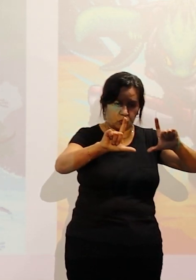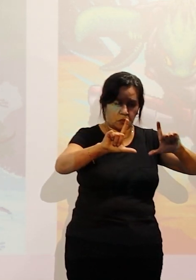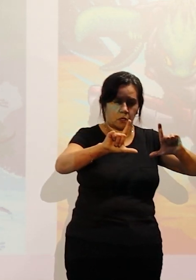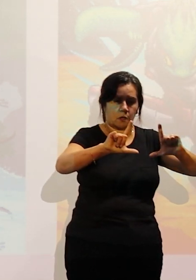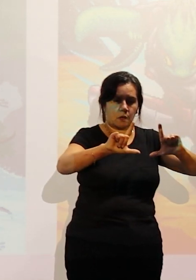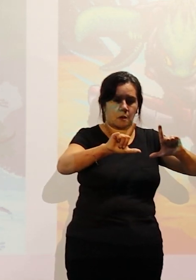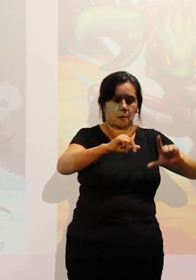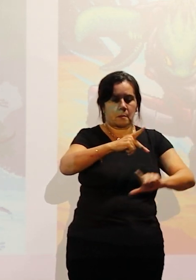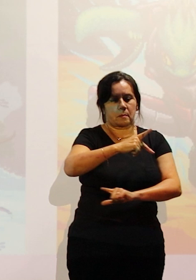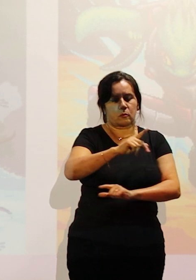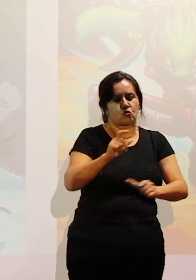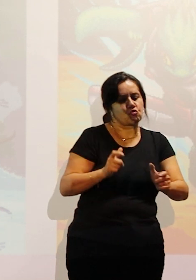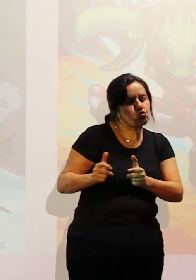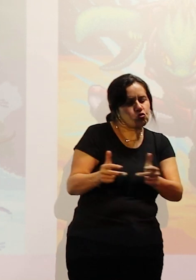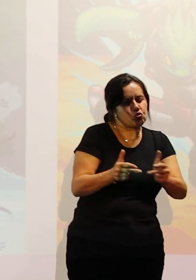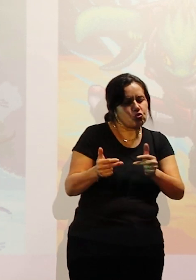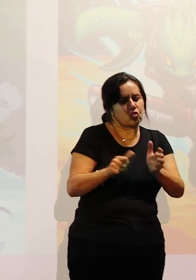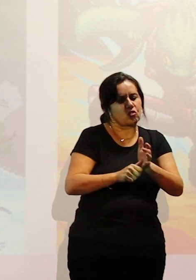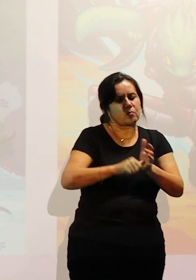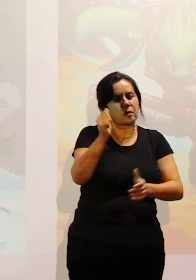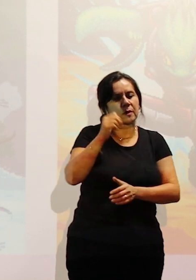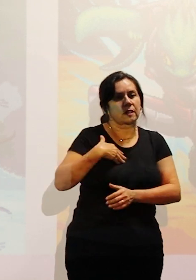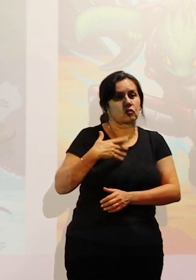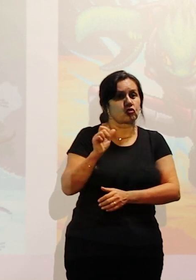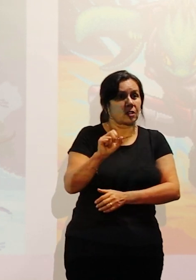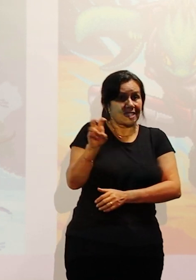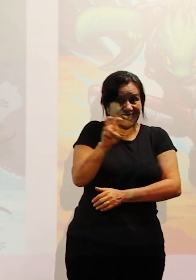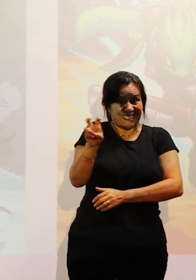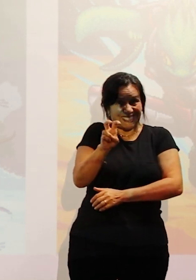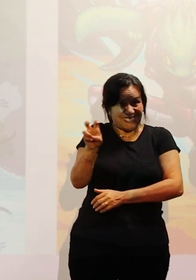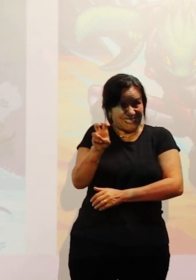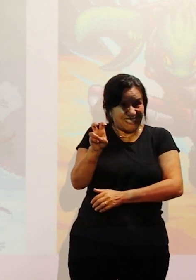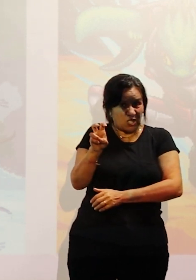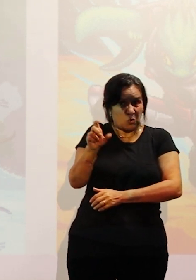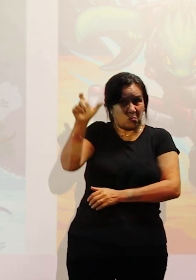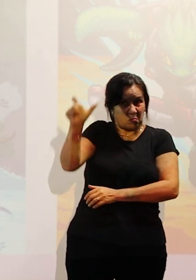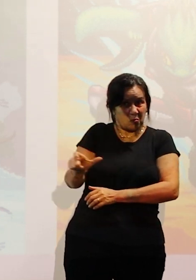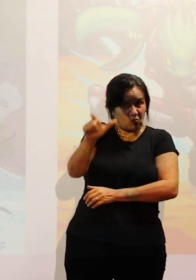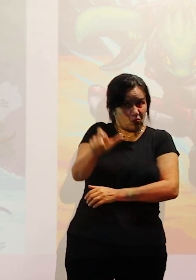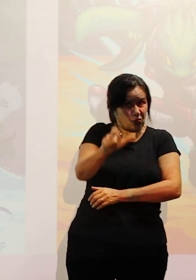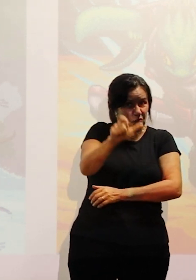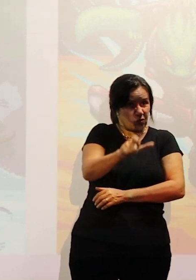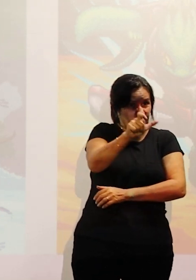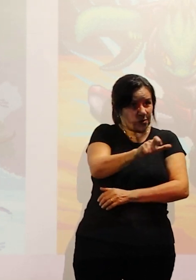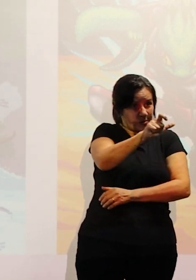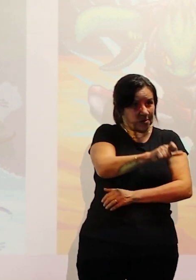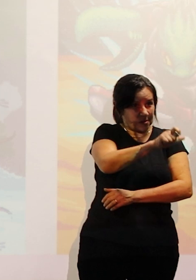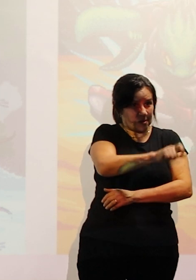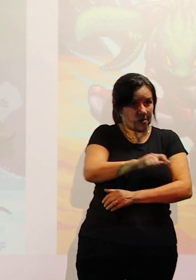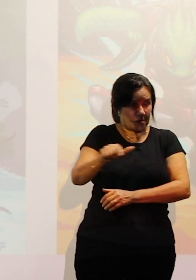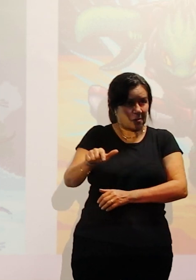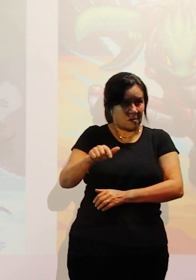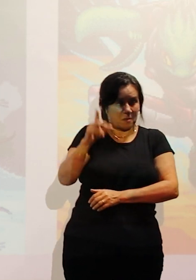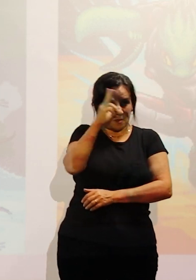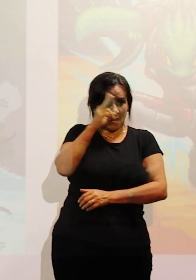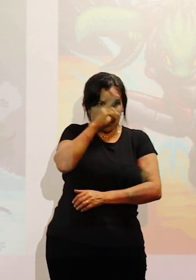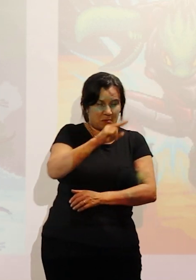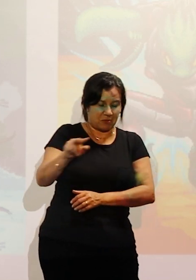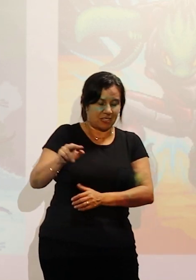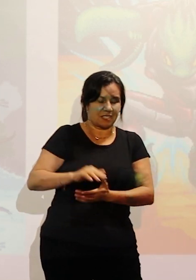1, onde vinham 5 personagens montados no seu chocobos. Para quem não conhece Final Fantasy, é aquele avestruz que eles usam como